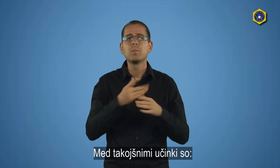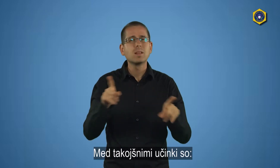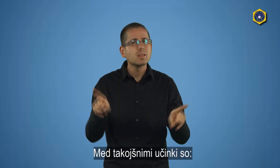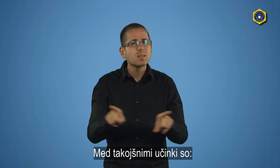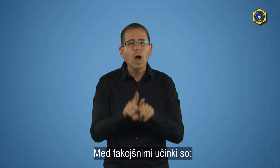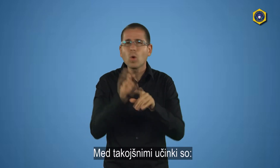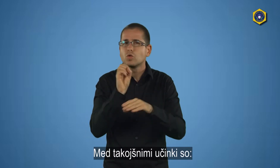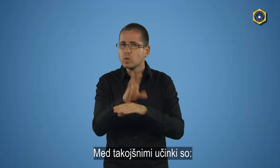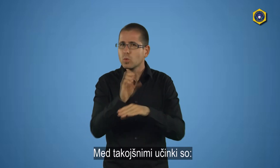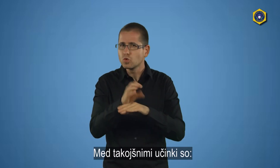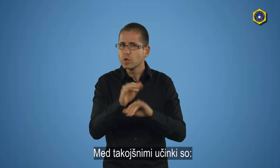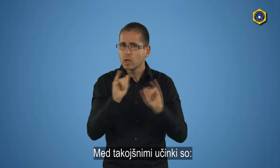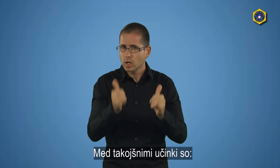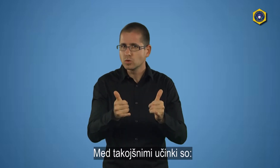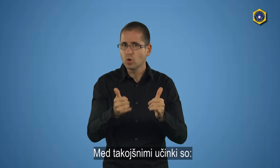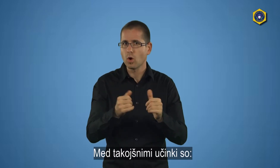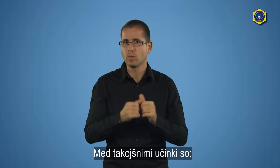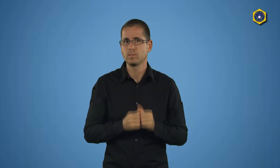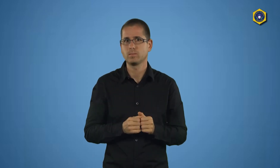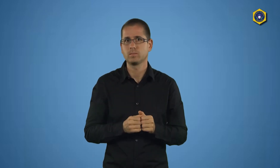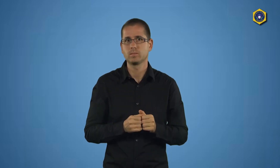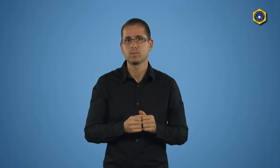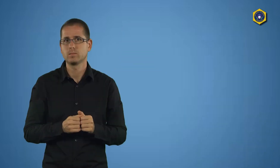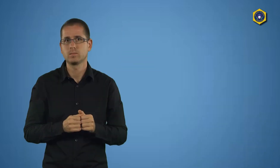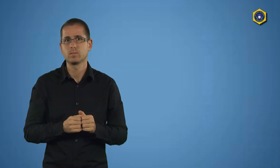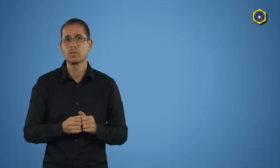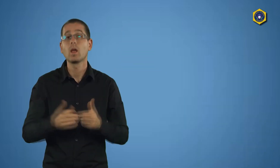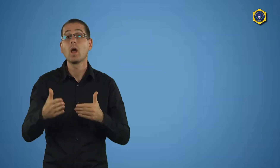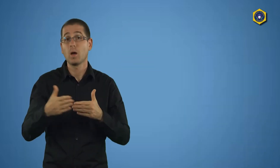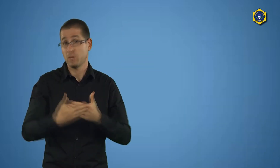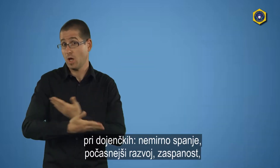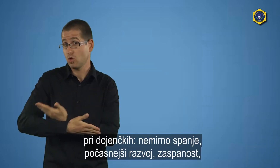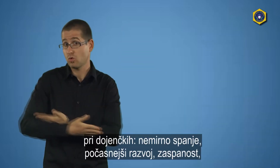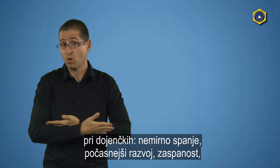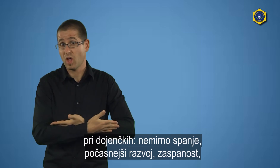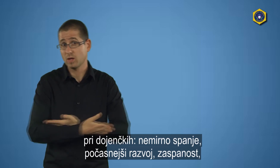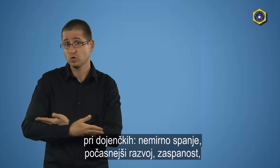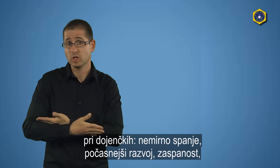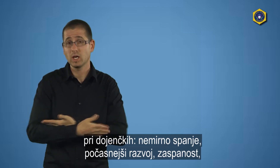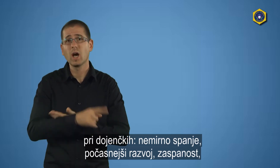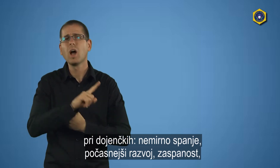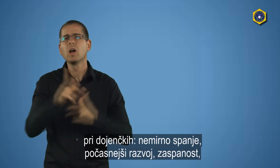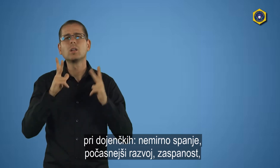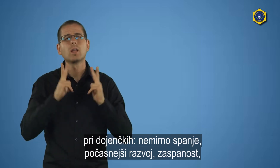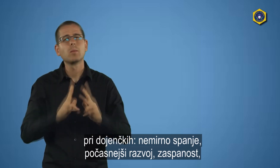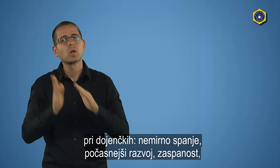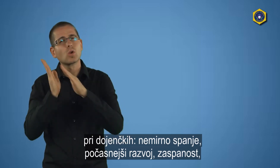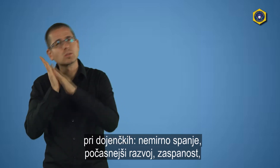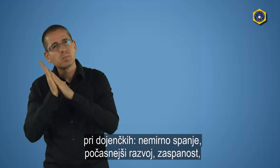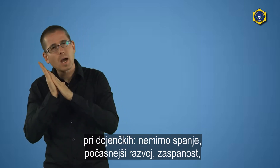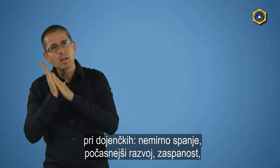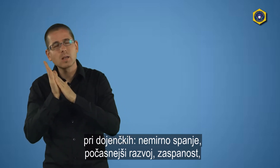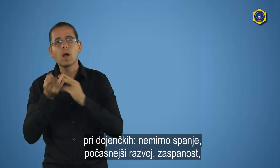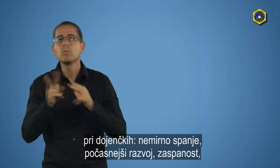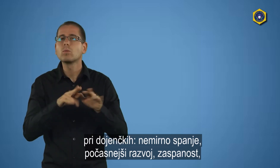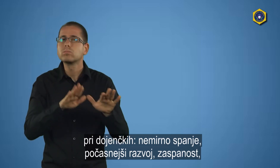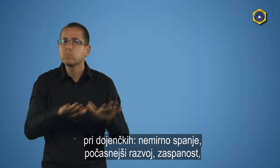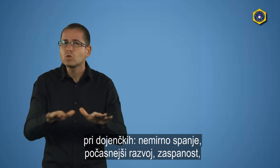Med takojšnjimi učinki so pri dojenčkih nemirno spanje, počasnejši